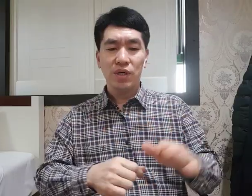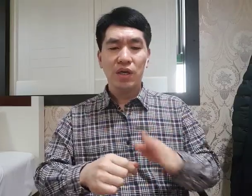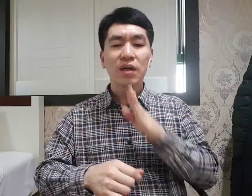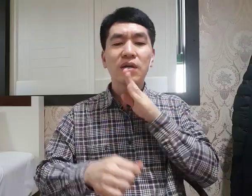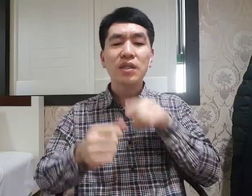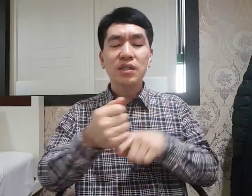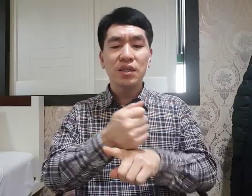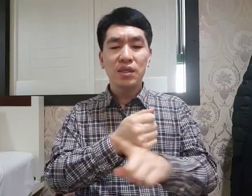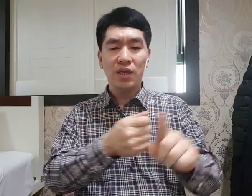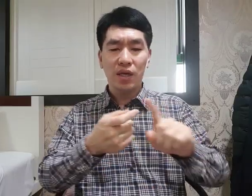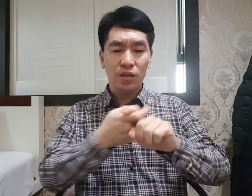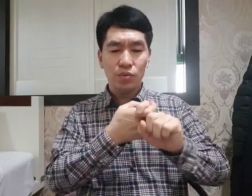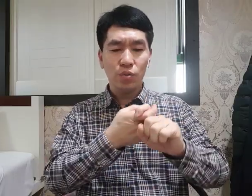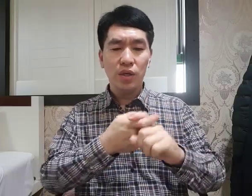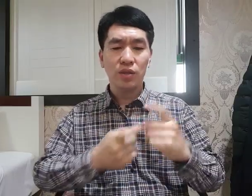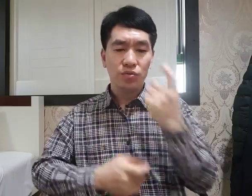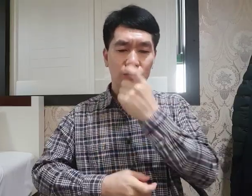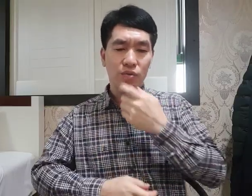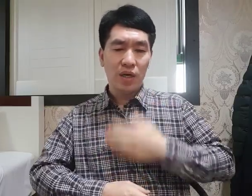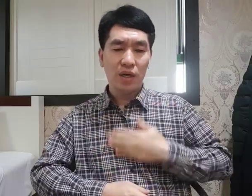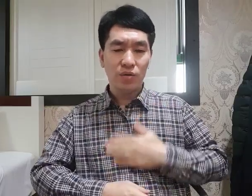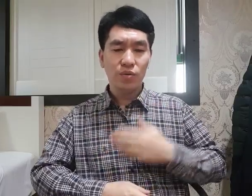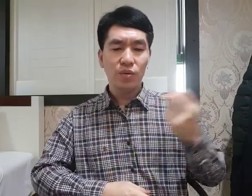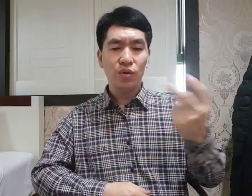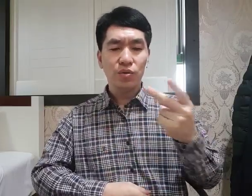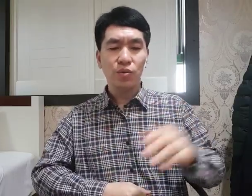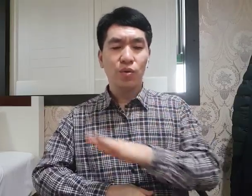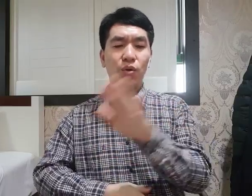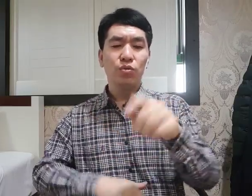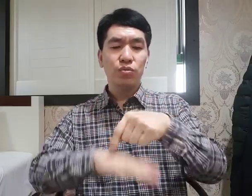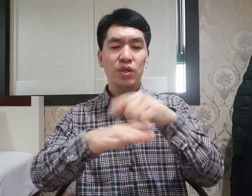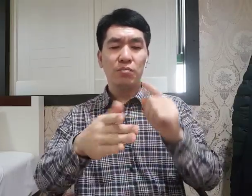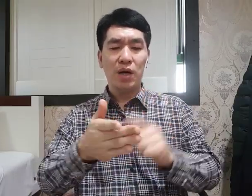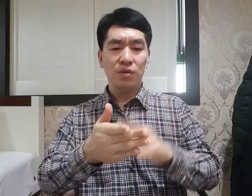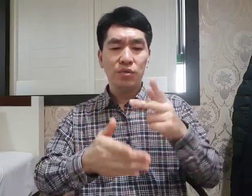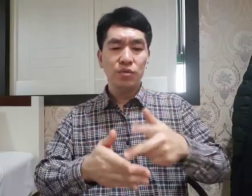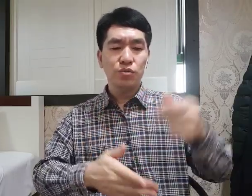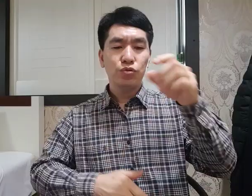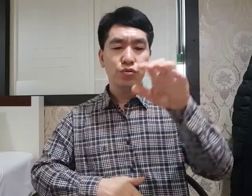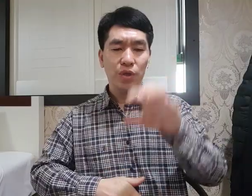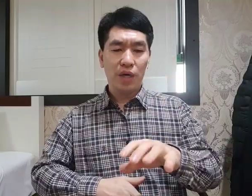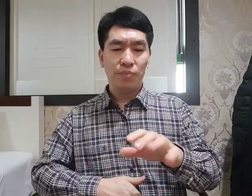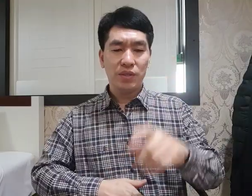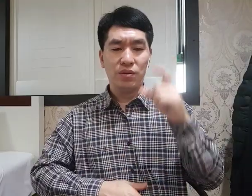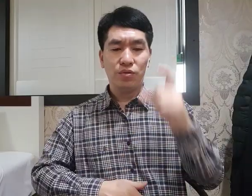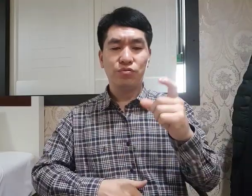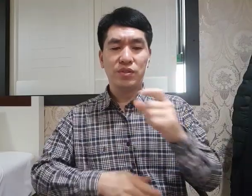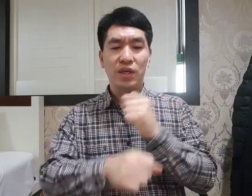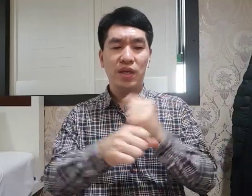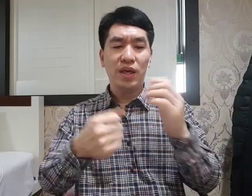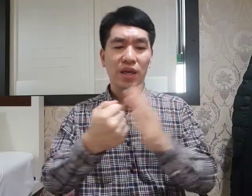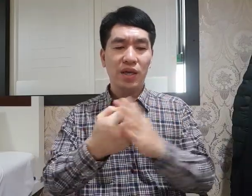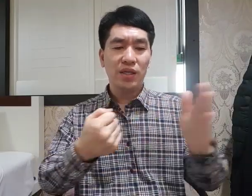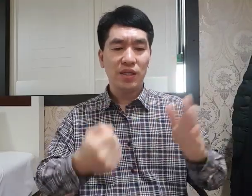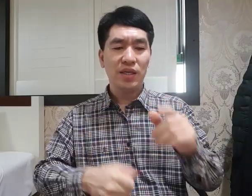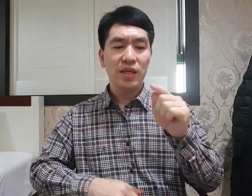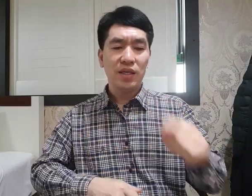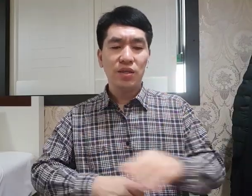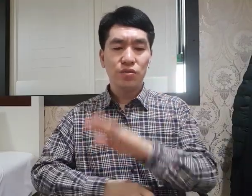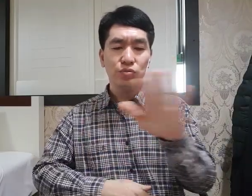우리가 진리에 속한 줄 알고 또 우리 마음을 주 앞에서 굳세게 하리니 이는